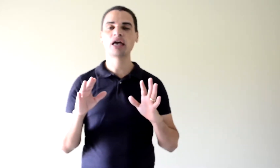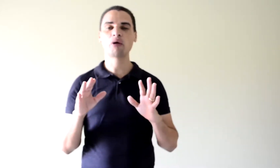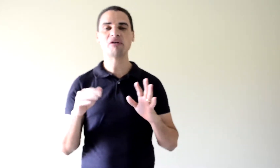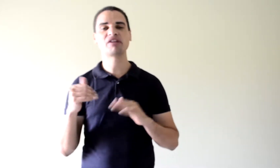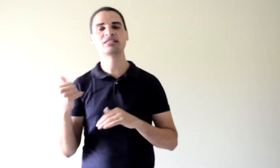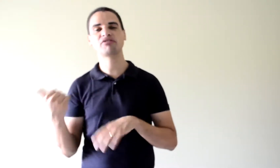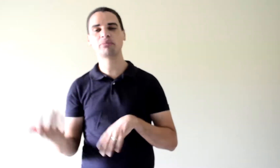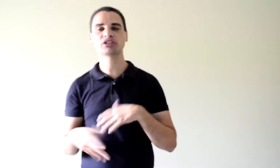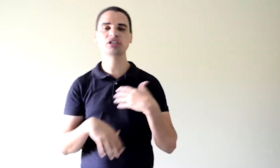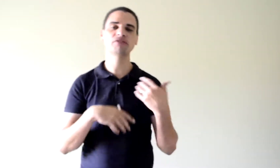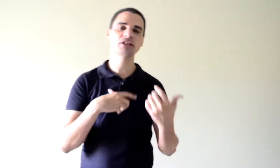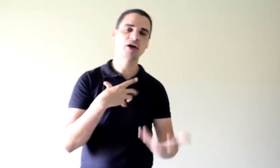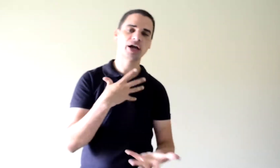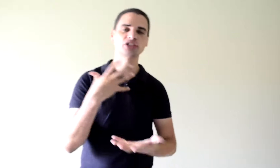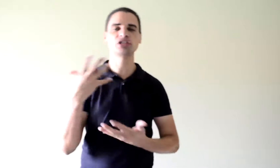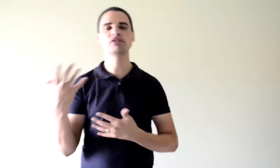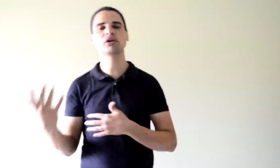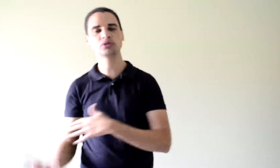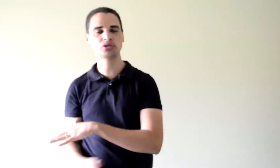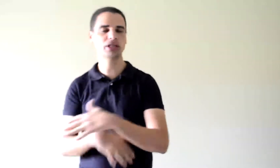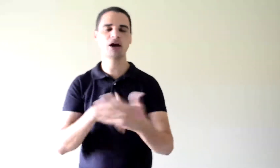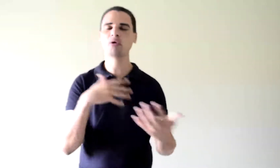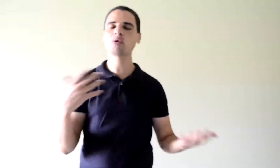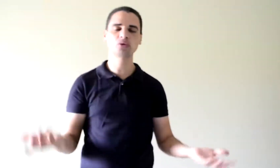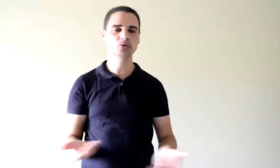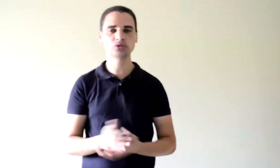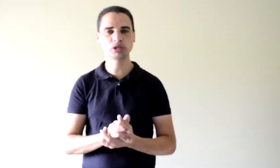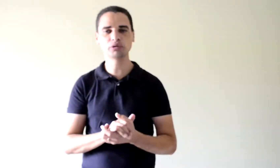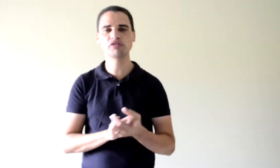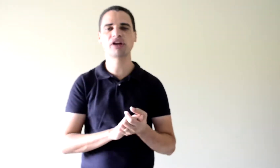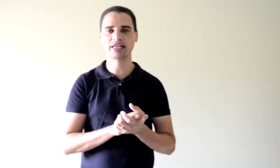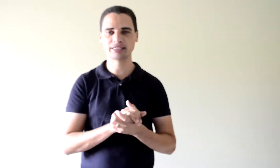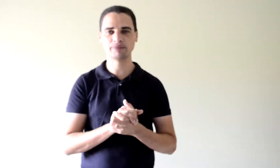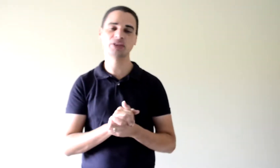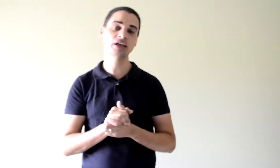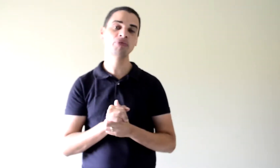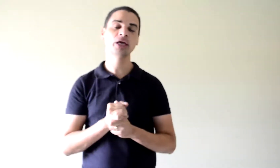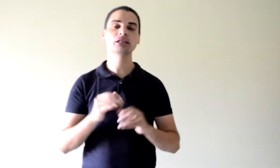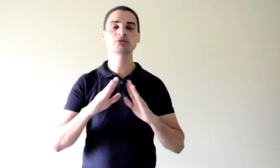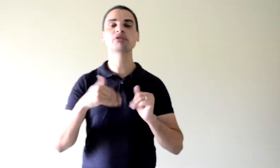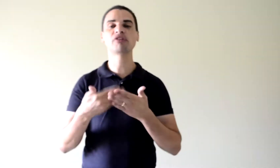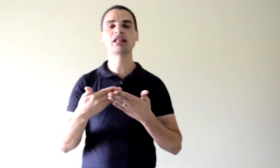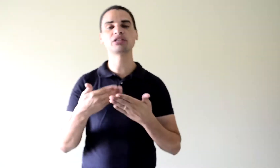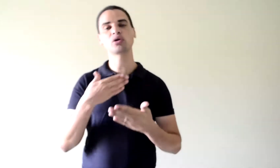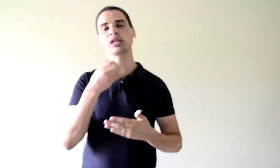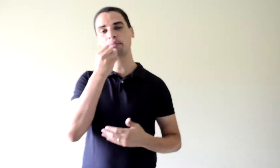uma frase afirmativa, interrogativa, condicional ou outro tipo de frase, né? Então, se eu falo a escola é